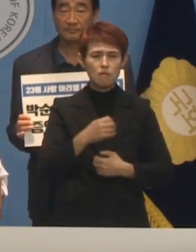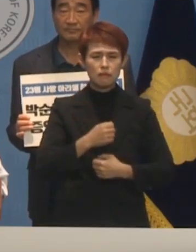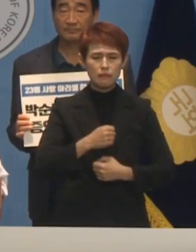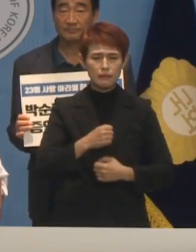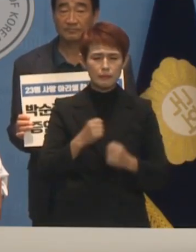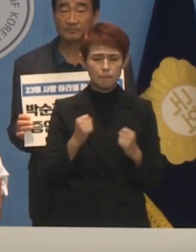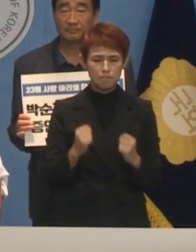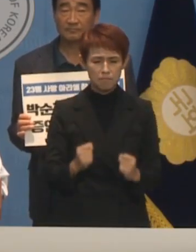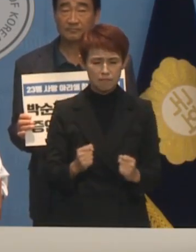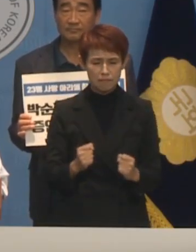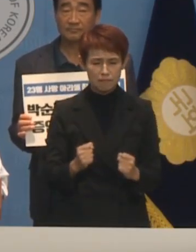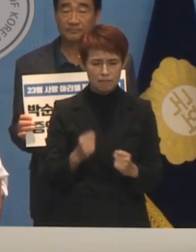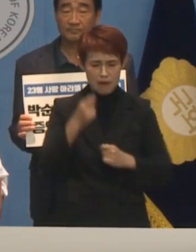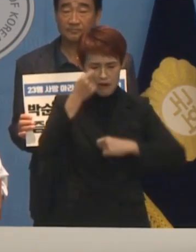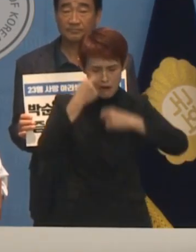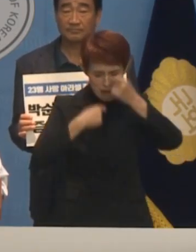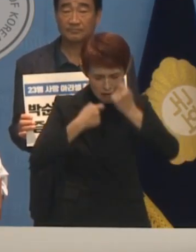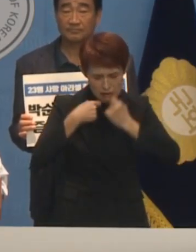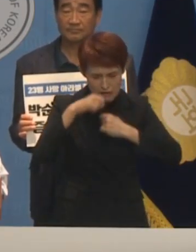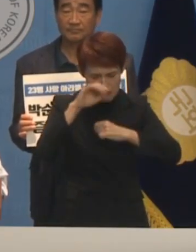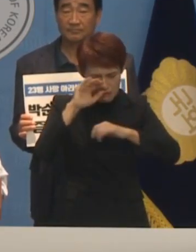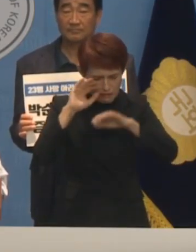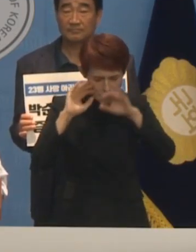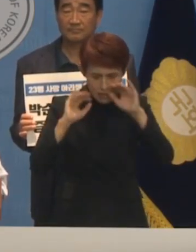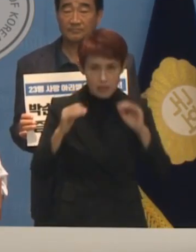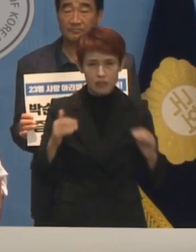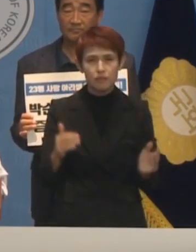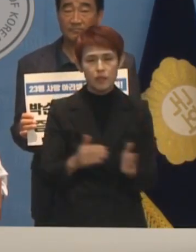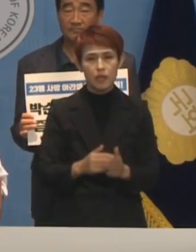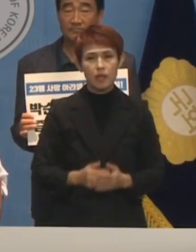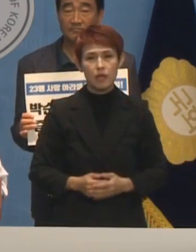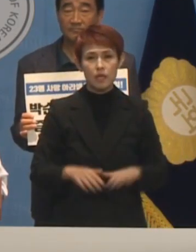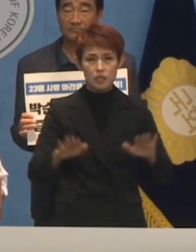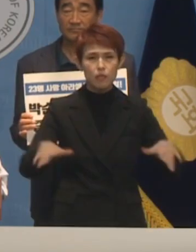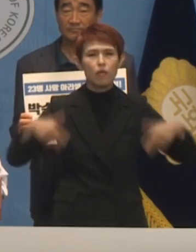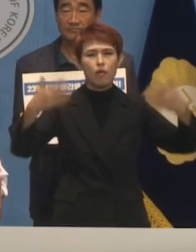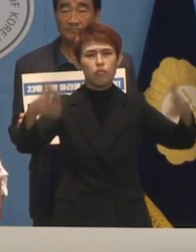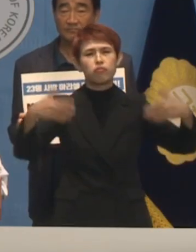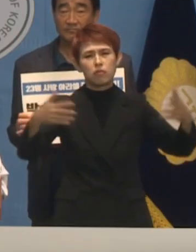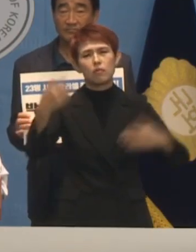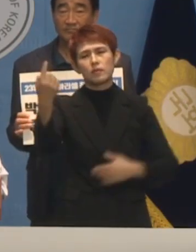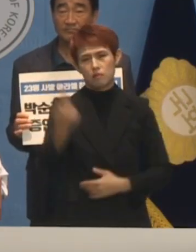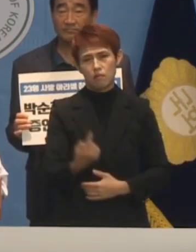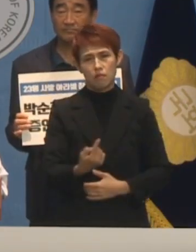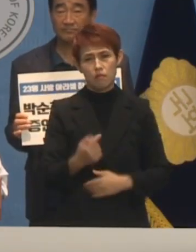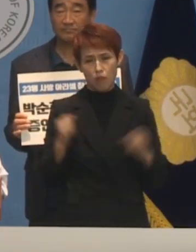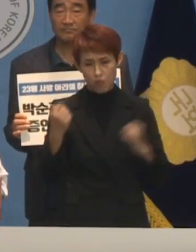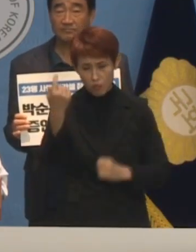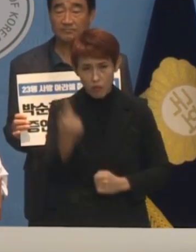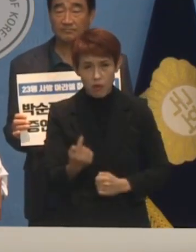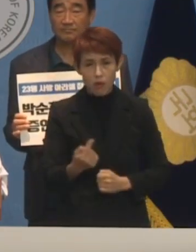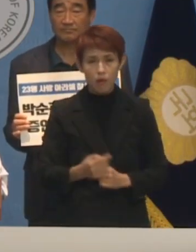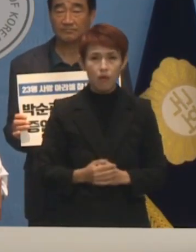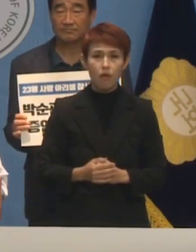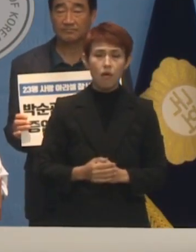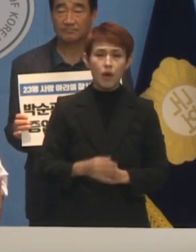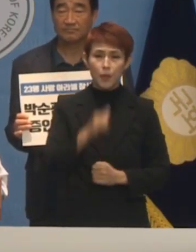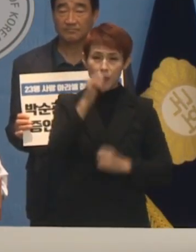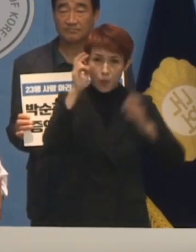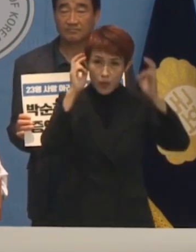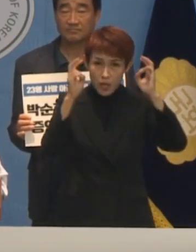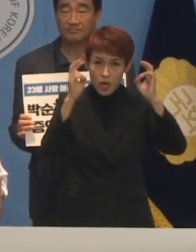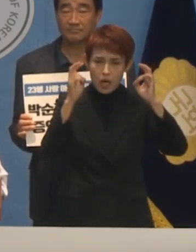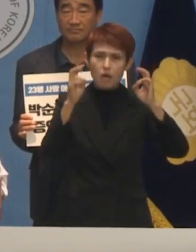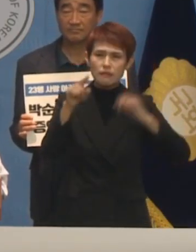그리워하면서 엉엉 울어야 했었습니다. 이제 찬바람이 부는 야속한 계절 앞에서 아리셀의 모회사인 에스코넥이 책임질